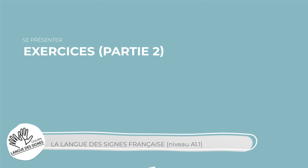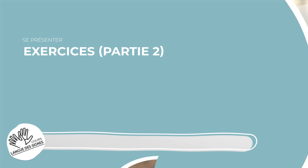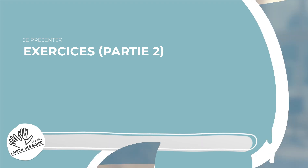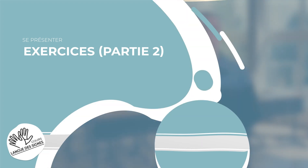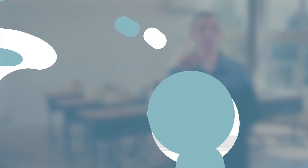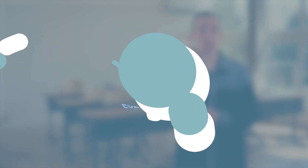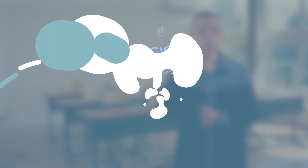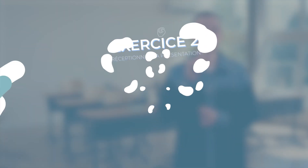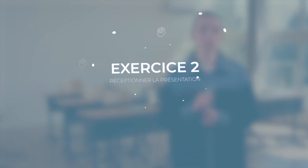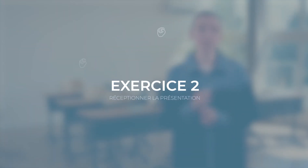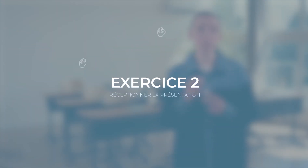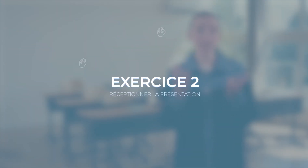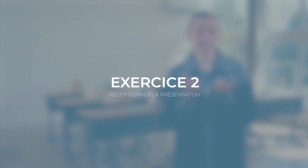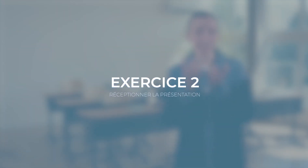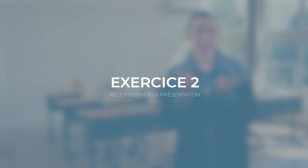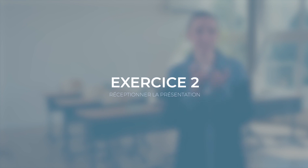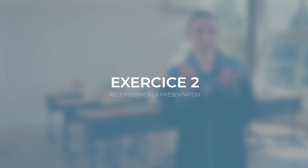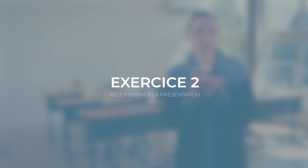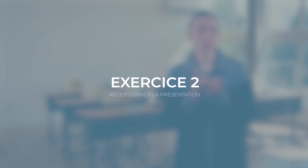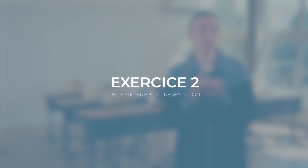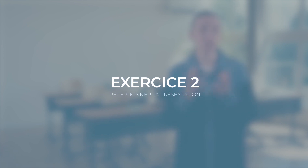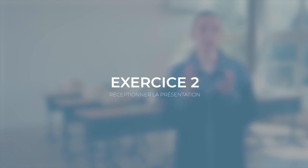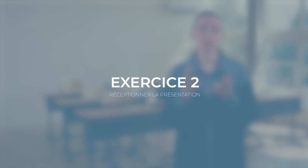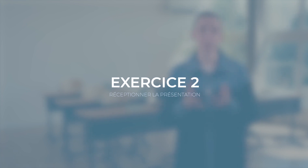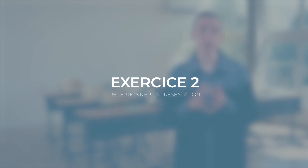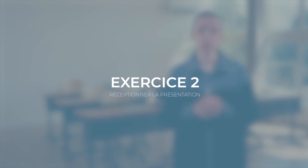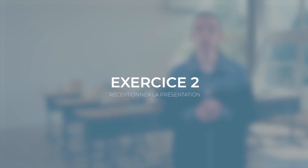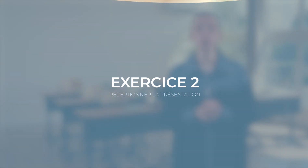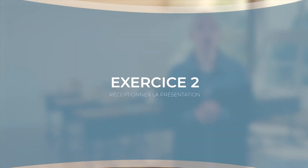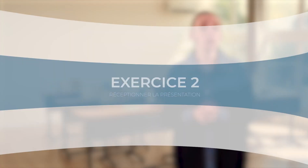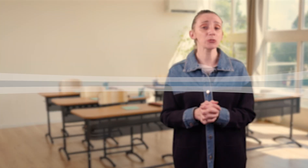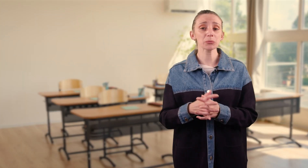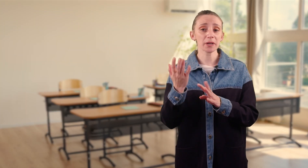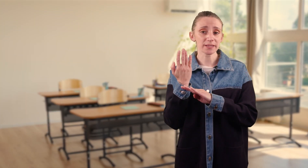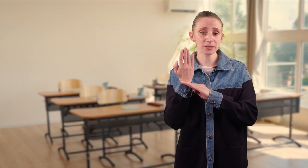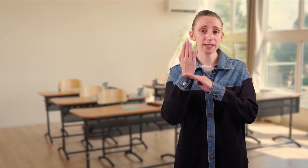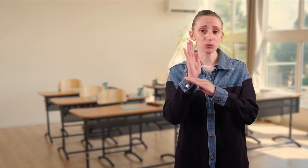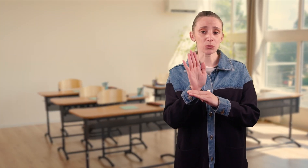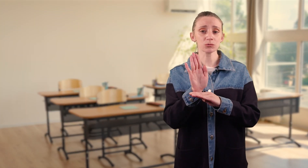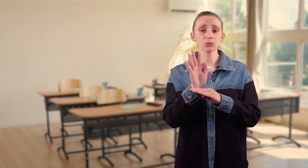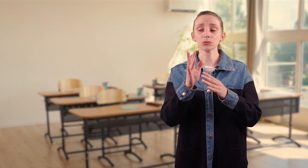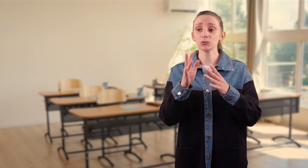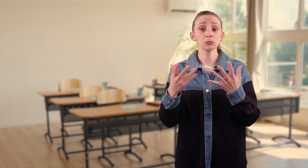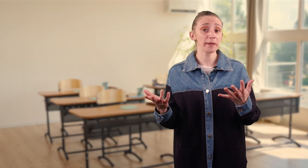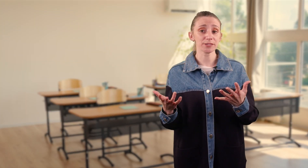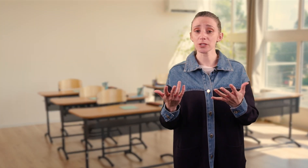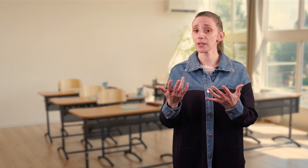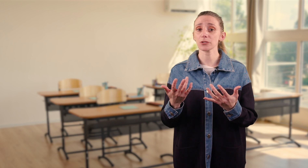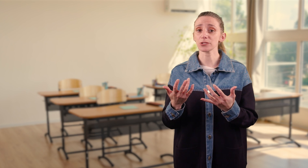Eh bien, on passe au deuxième exercice. C'est la même chose, une présentation donc d'une personne que